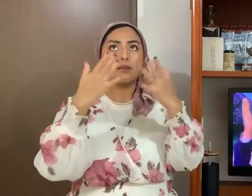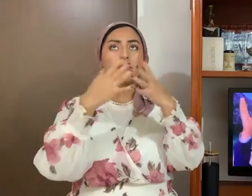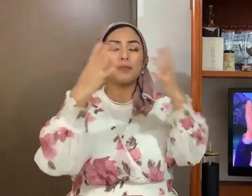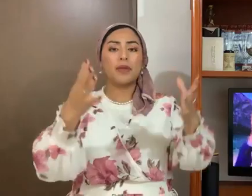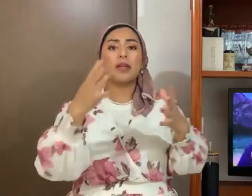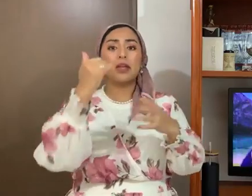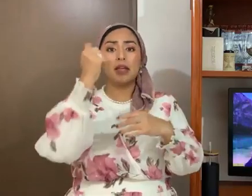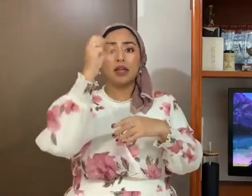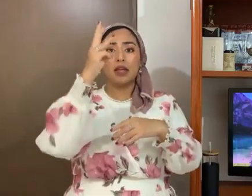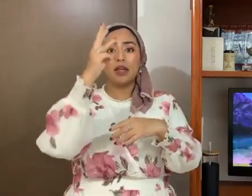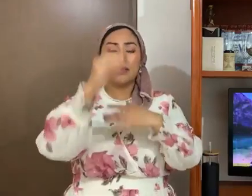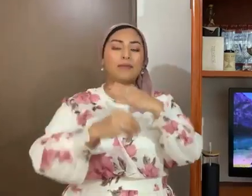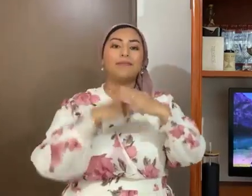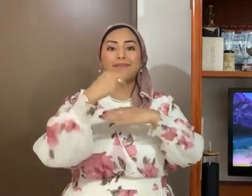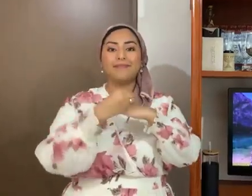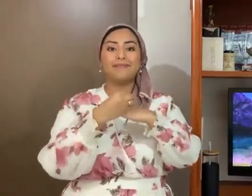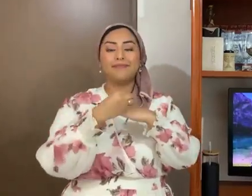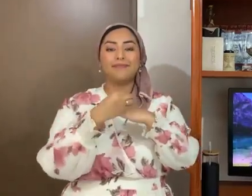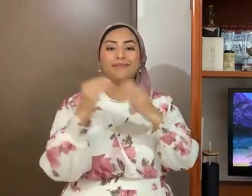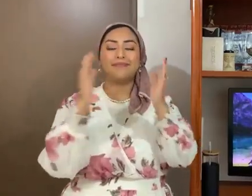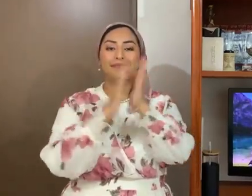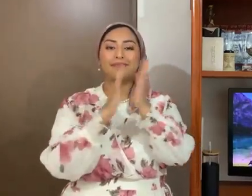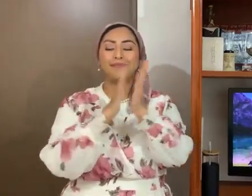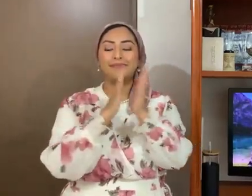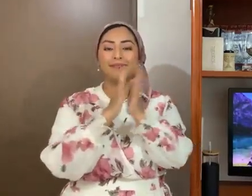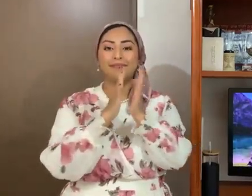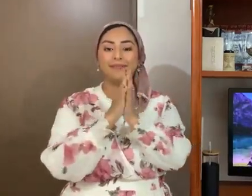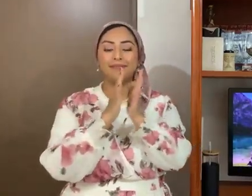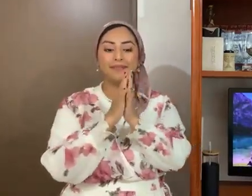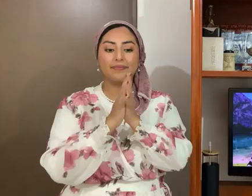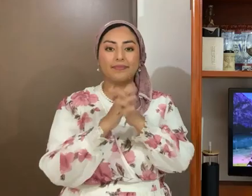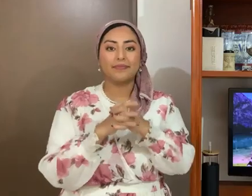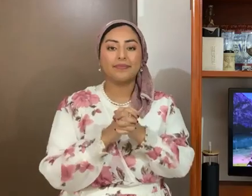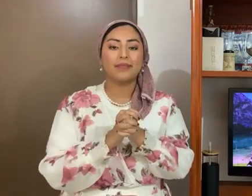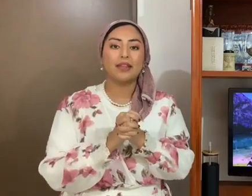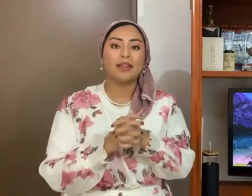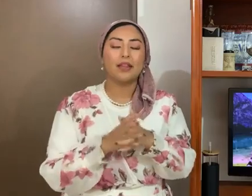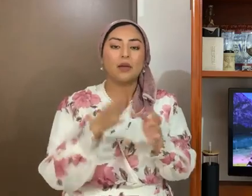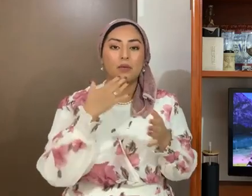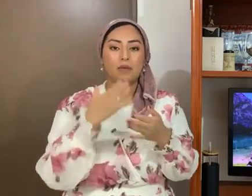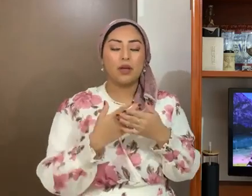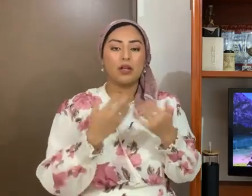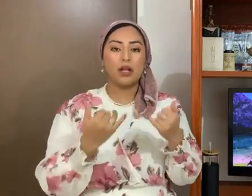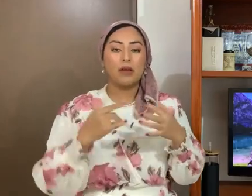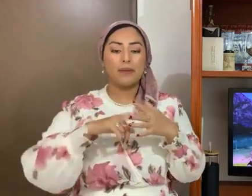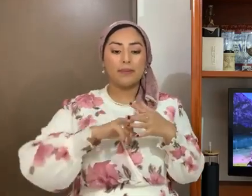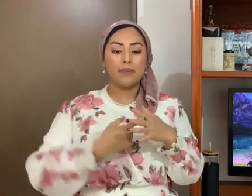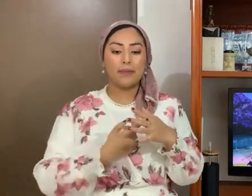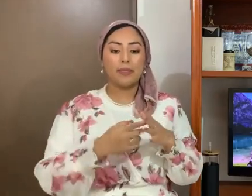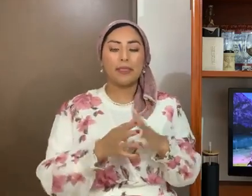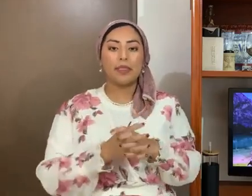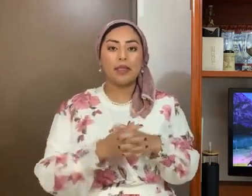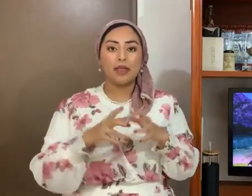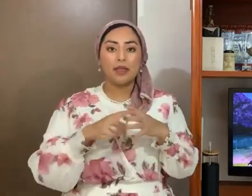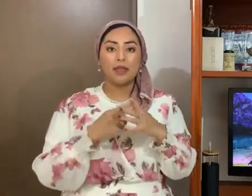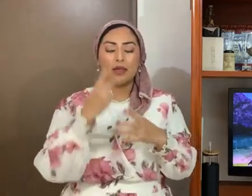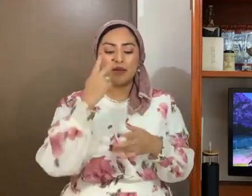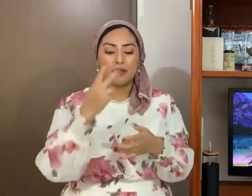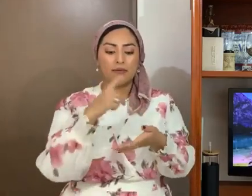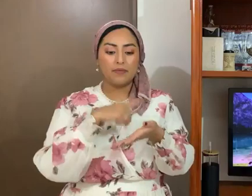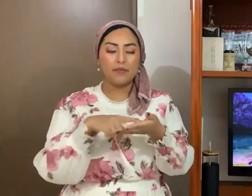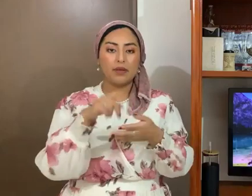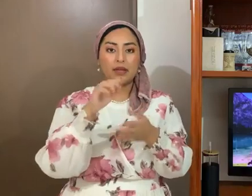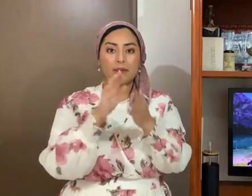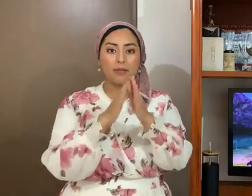Yahshua HaMashiach, Omen de Omen. Muy bien, aleluya. Bueno, pues vamos a empezar. Vamos a